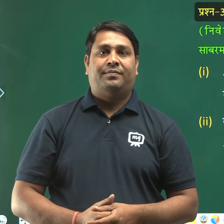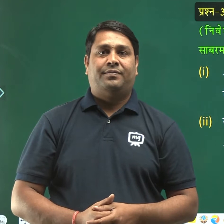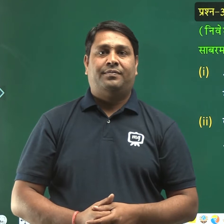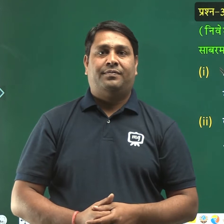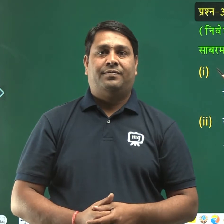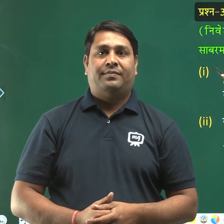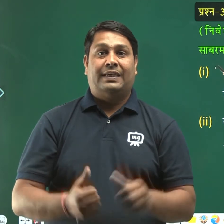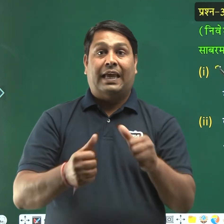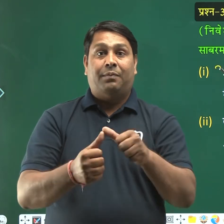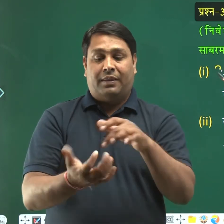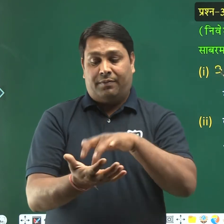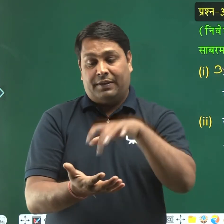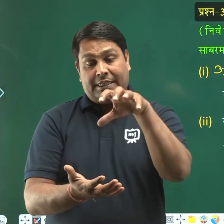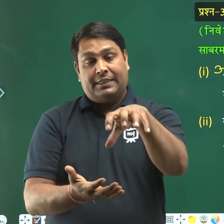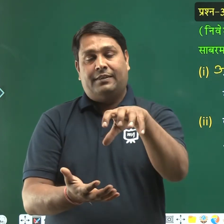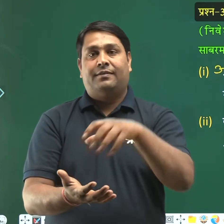अहमदाबाद